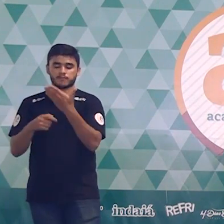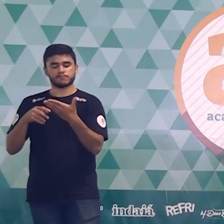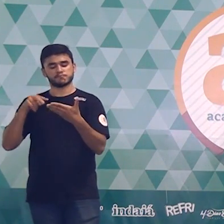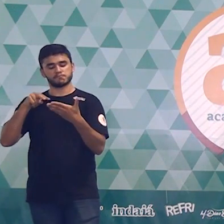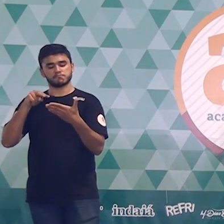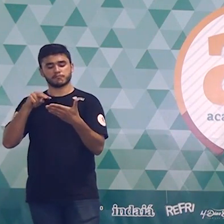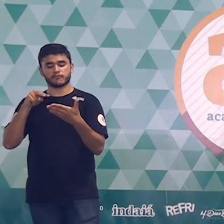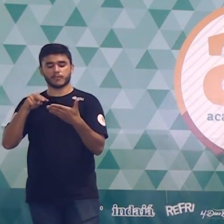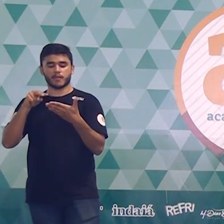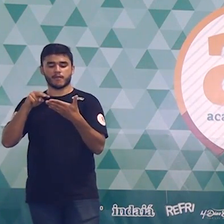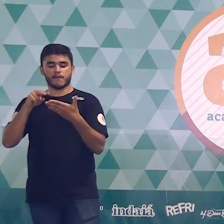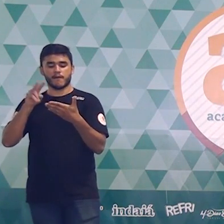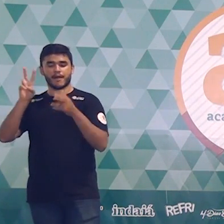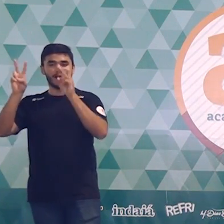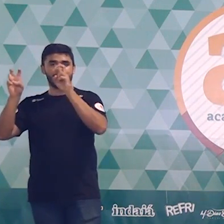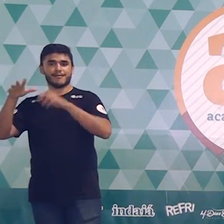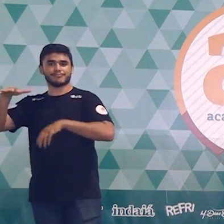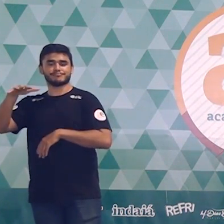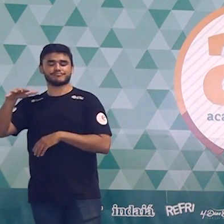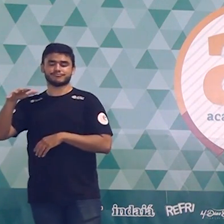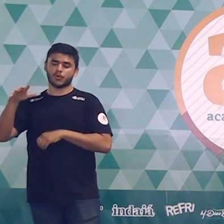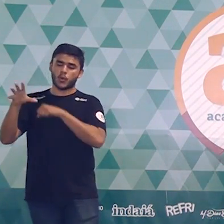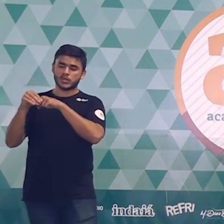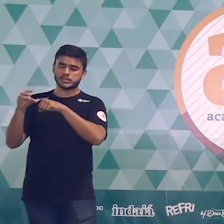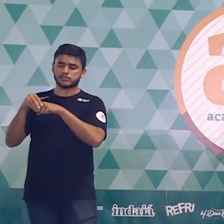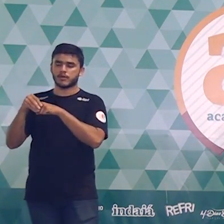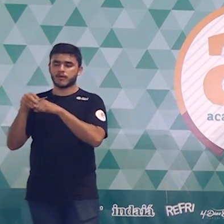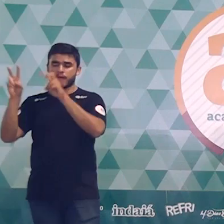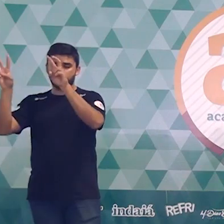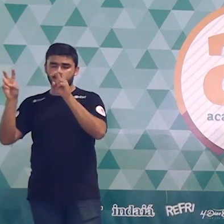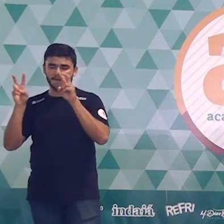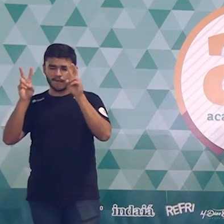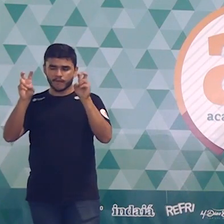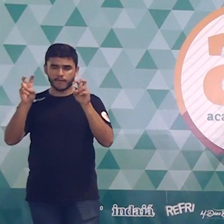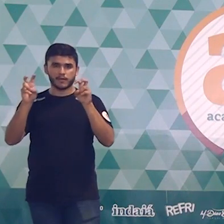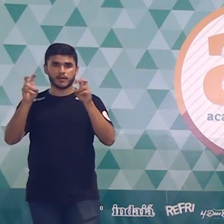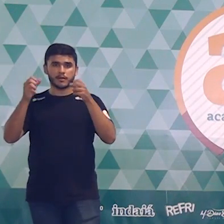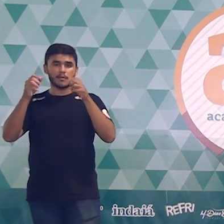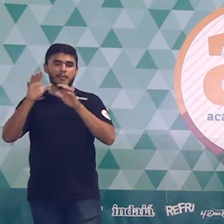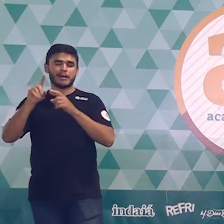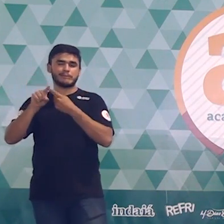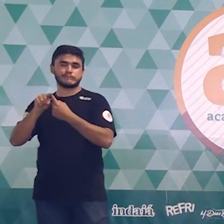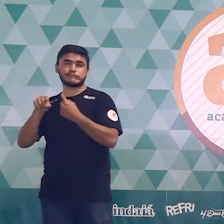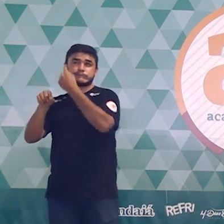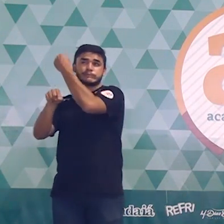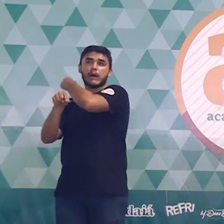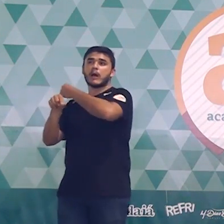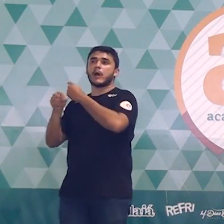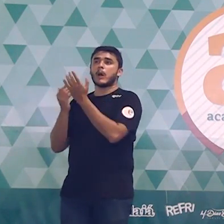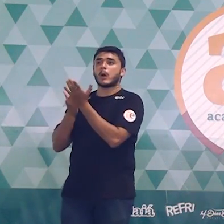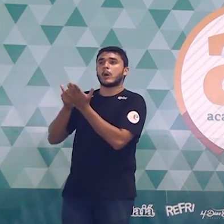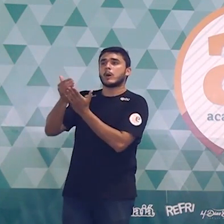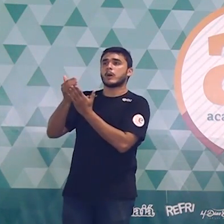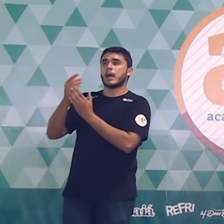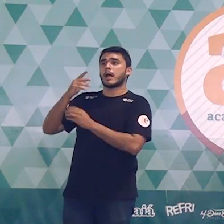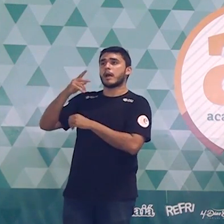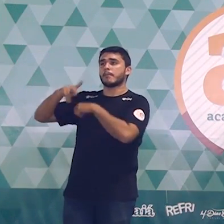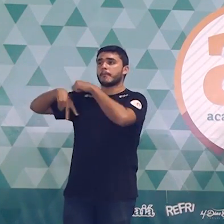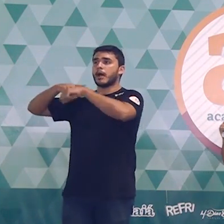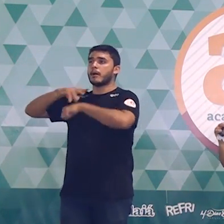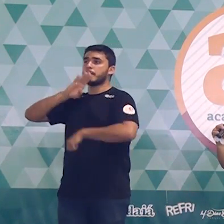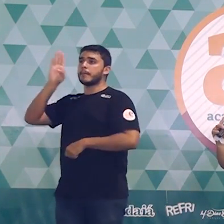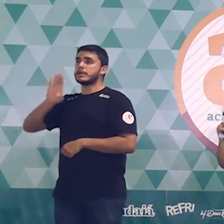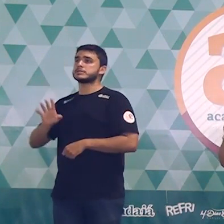conhecimento. Então ele citou um evento, mas foi buscar justificativa no período colonial. Ele citou um evento, mas foi